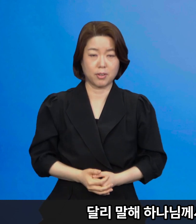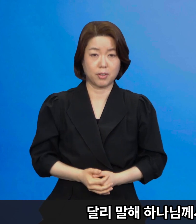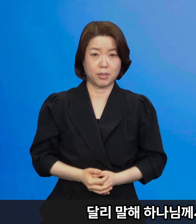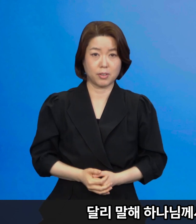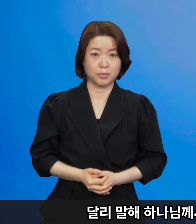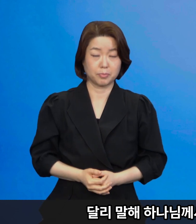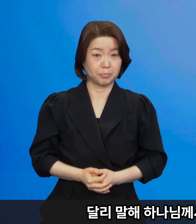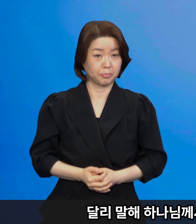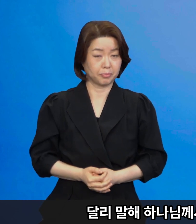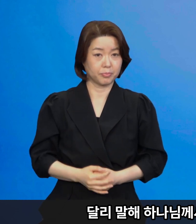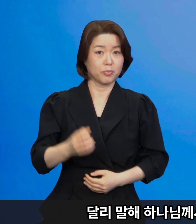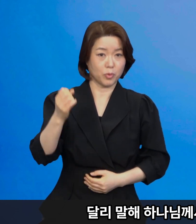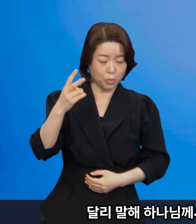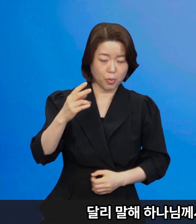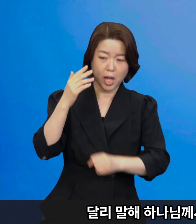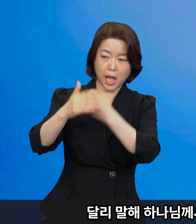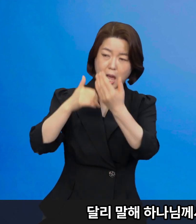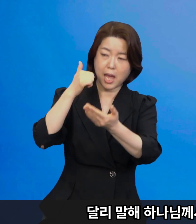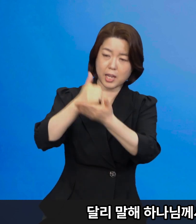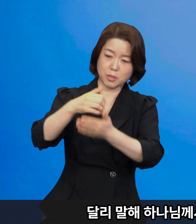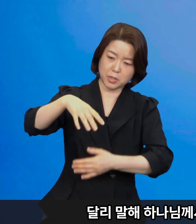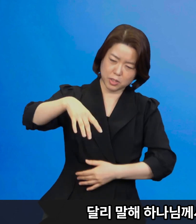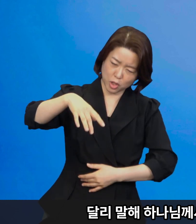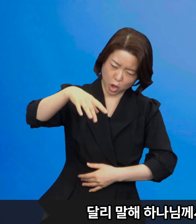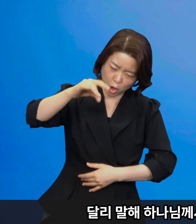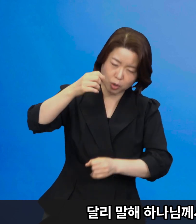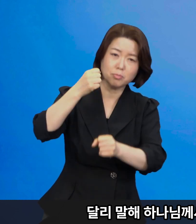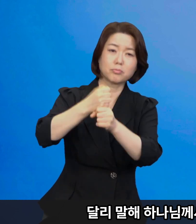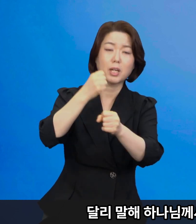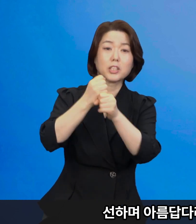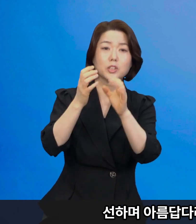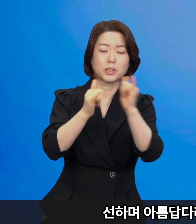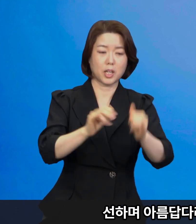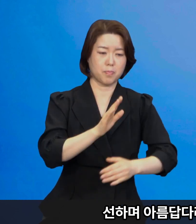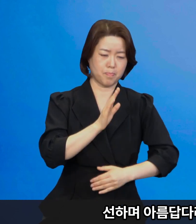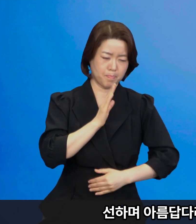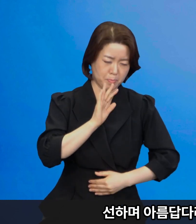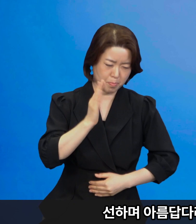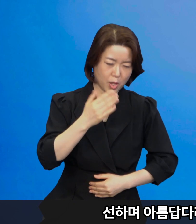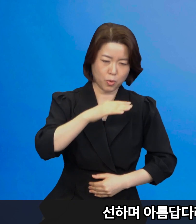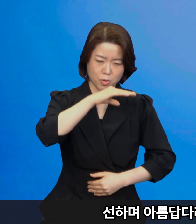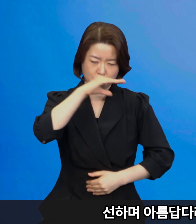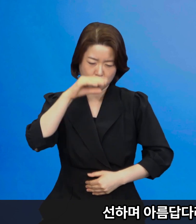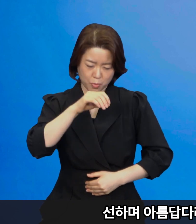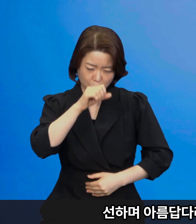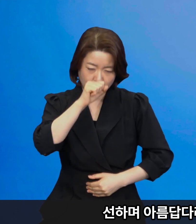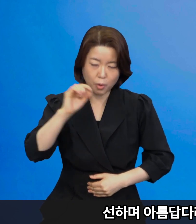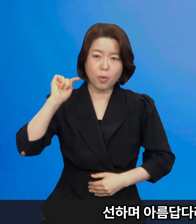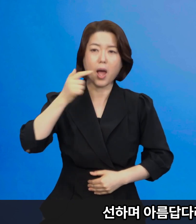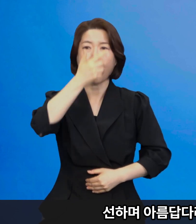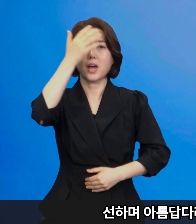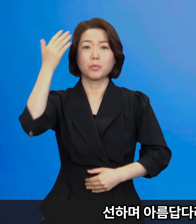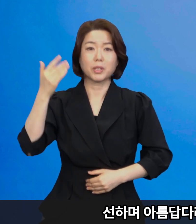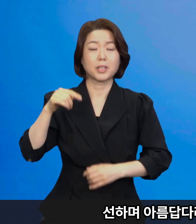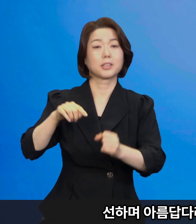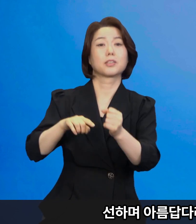말해 하나님께서 창조하신 사람은 참되고 선하며